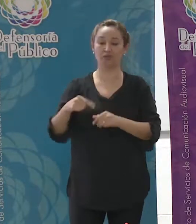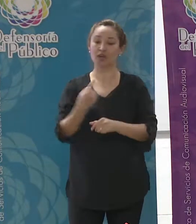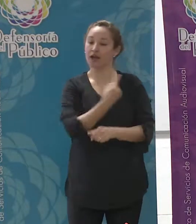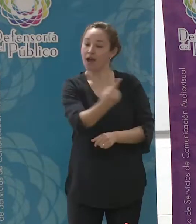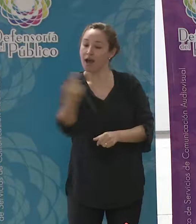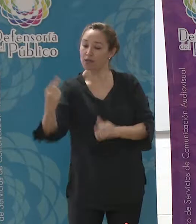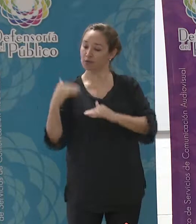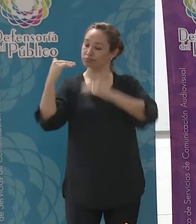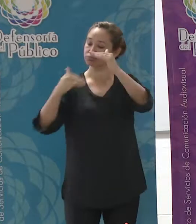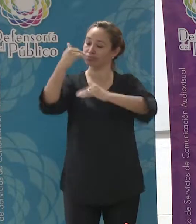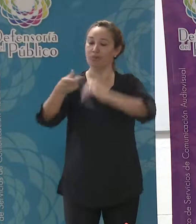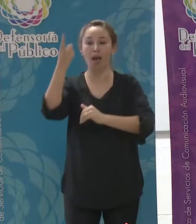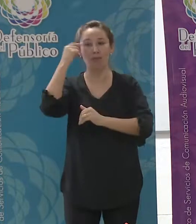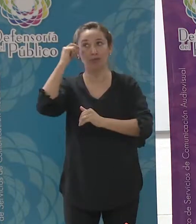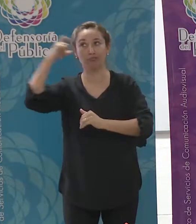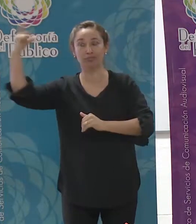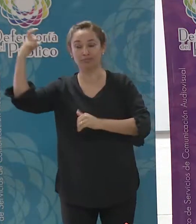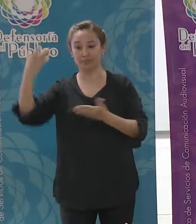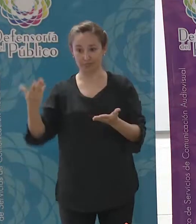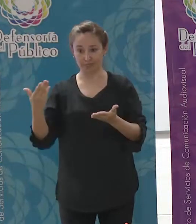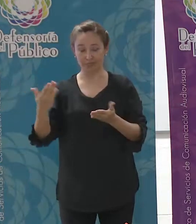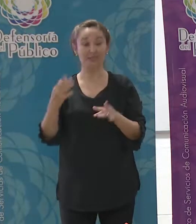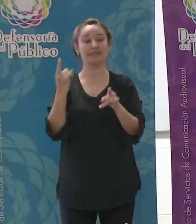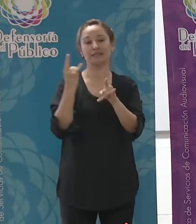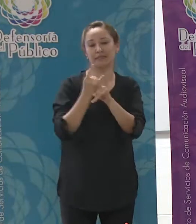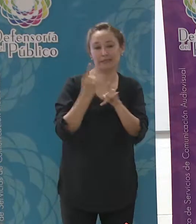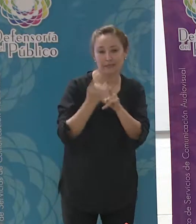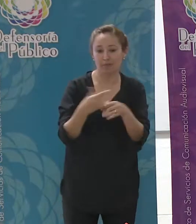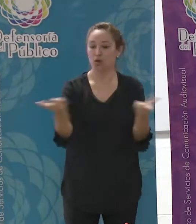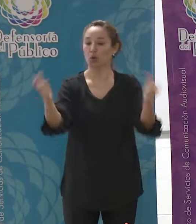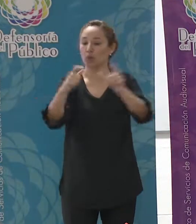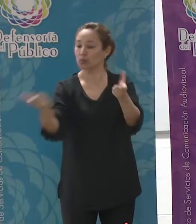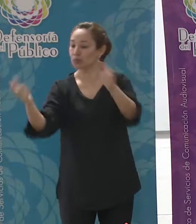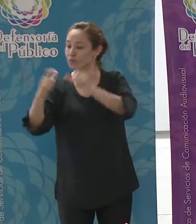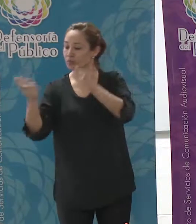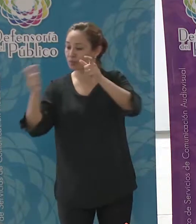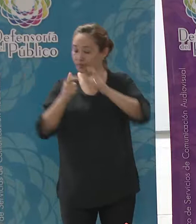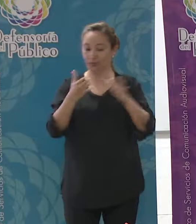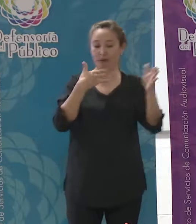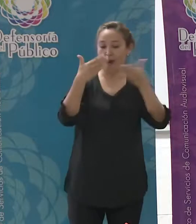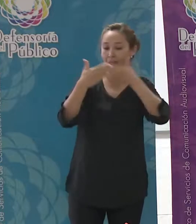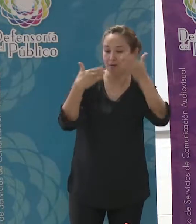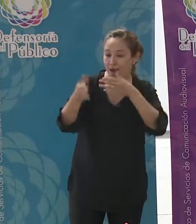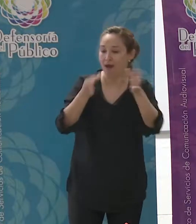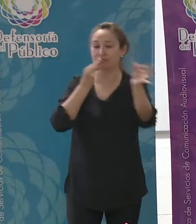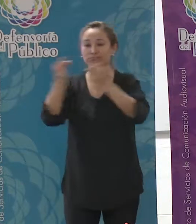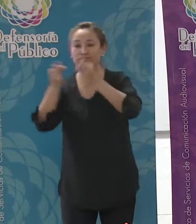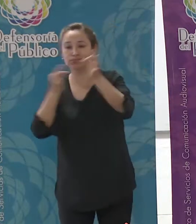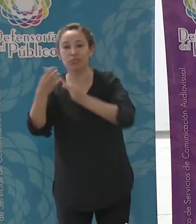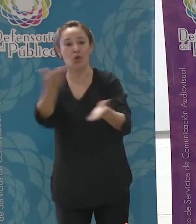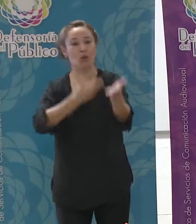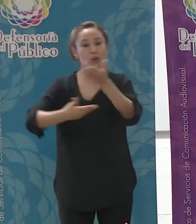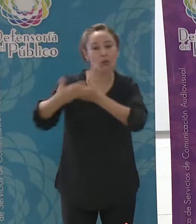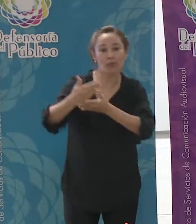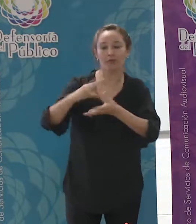mutuo de manera permanente. Generamos espacios de conversación y debate respecto a nuestras particularidades y dificultades